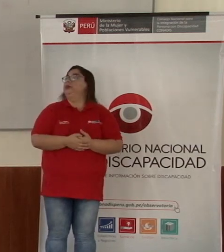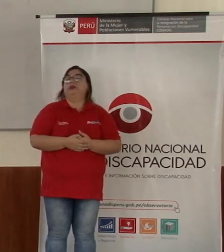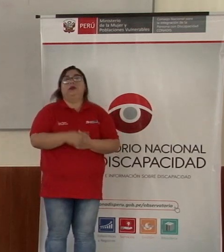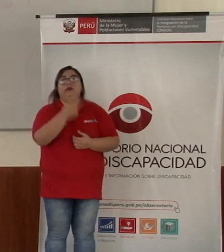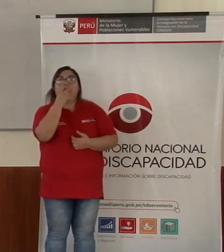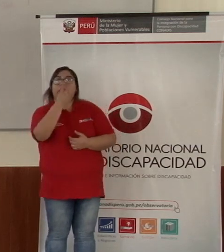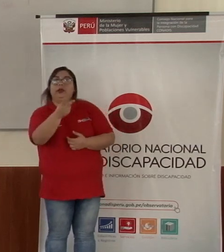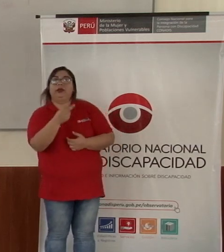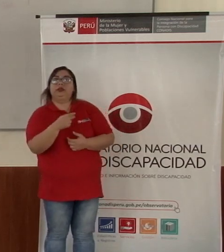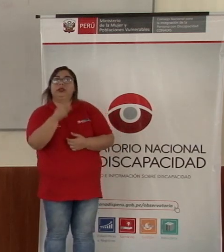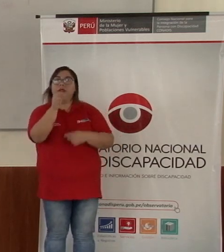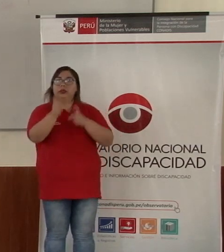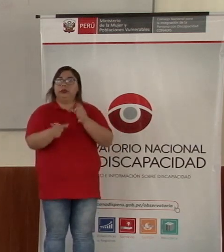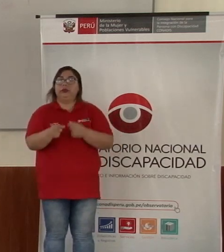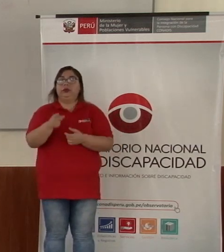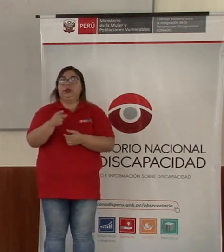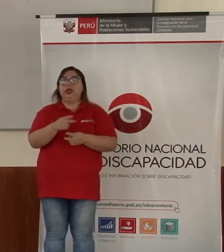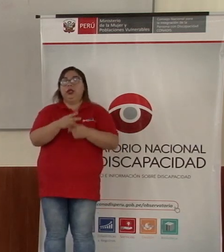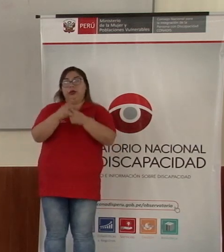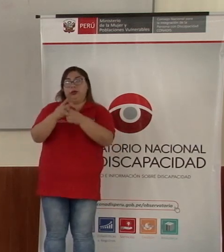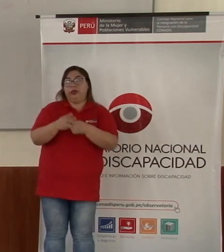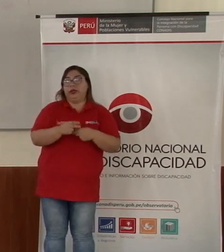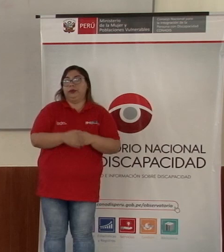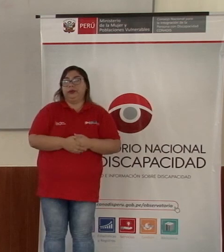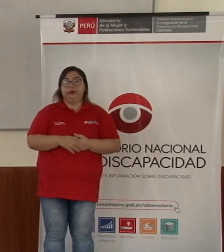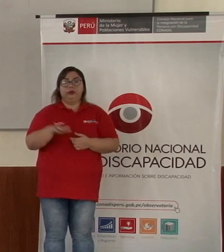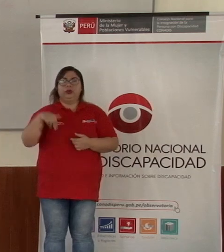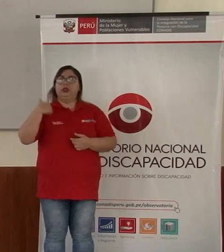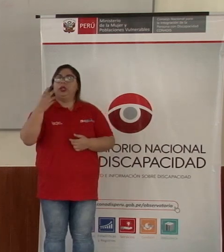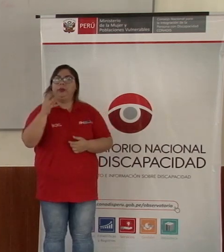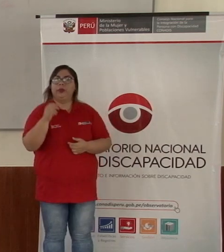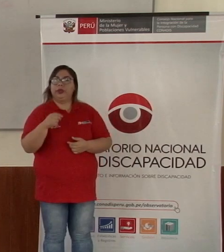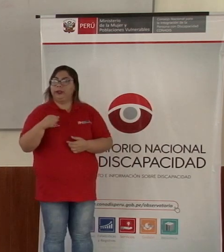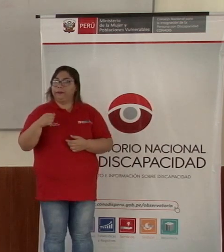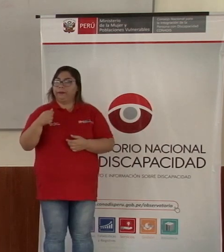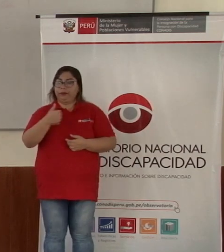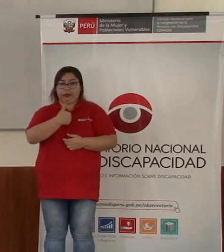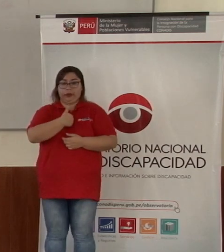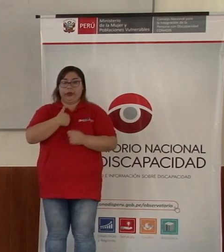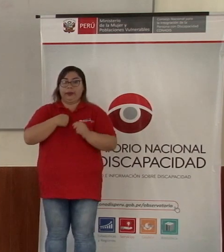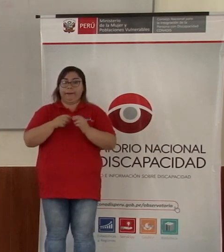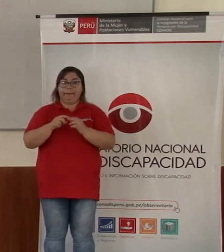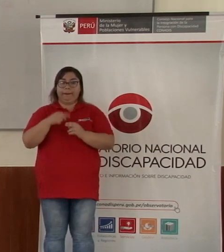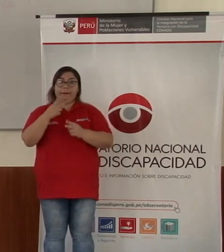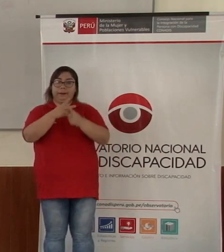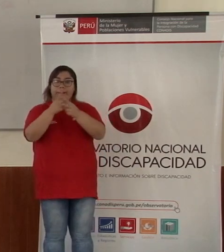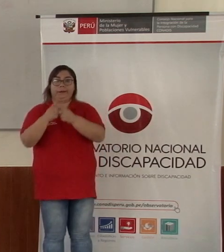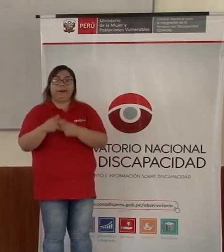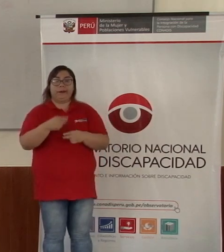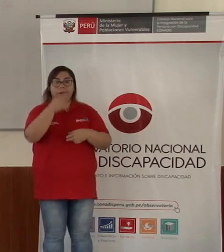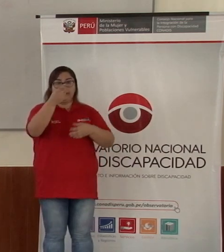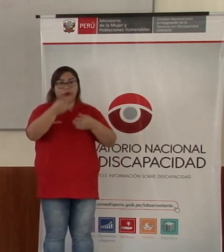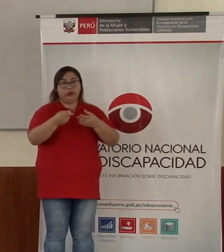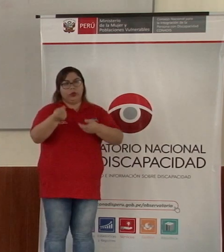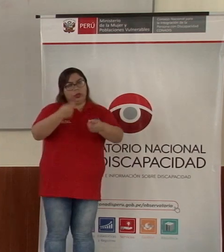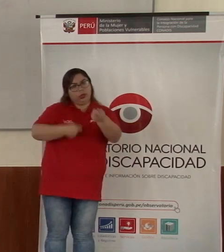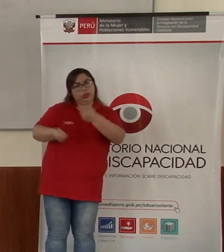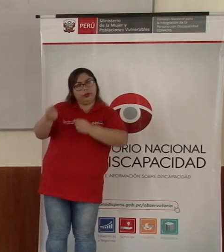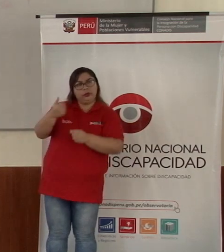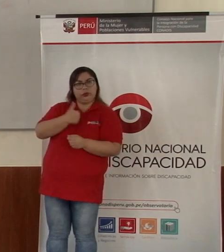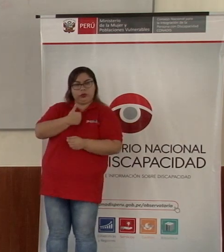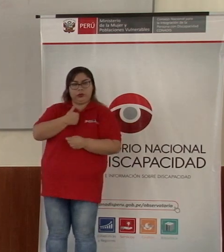proceso de interdicción, cosa que logran y ellos pasan automáticamente a administrar todos los bienes de la